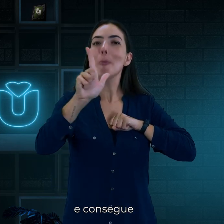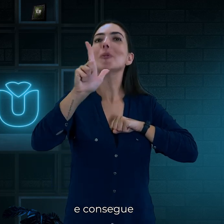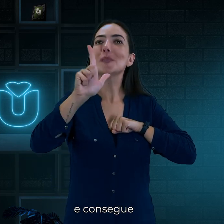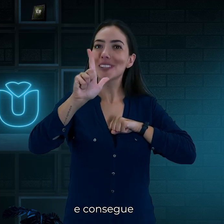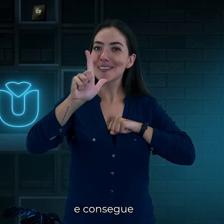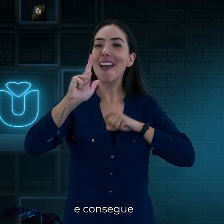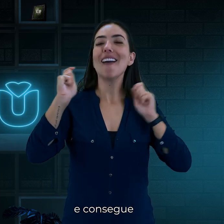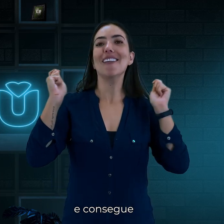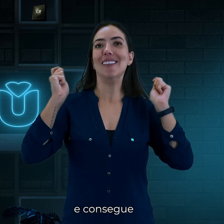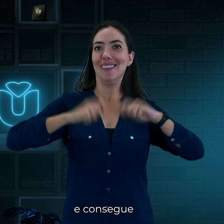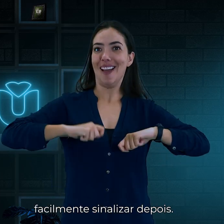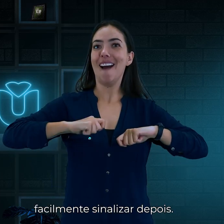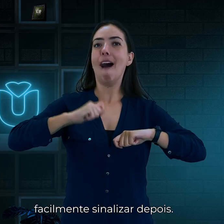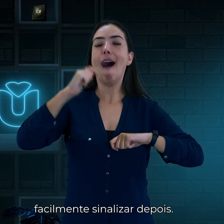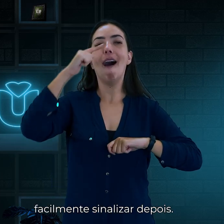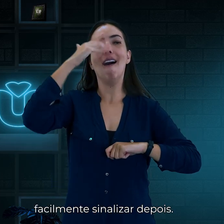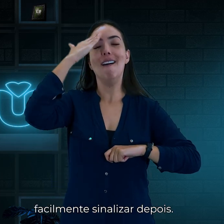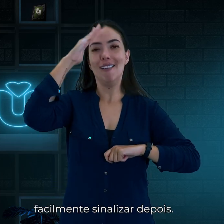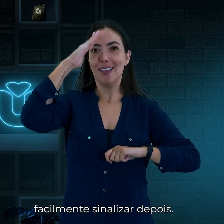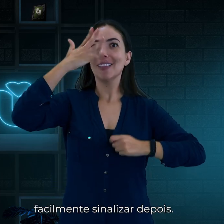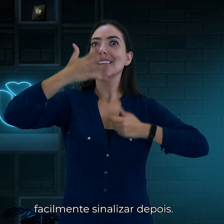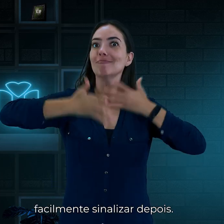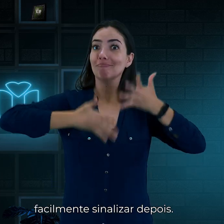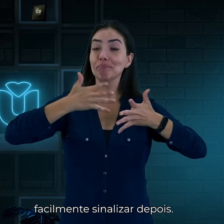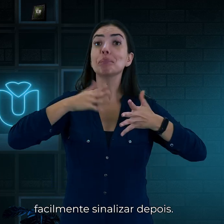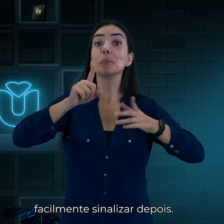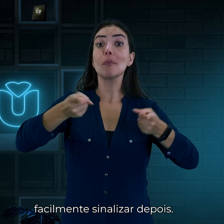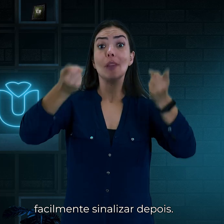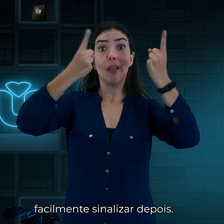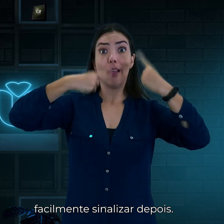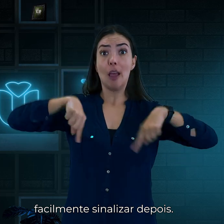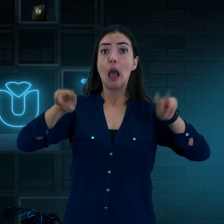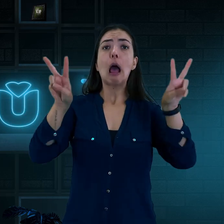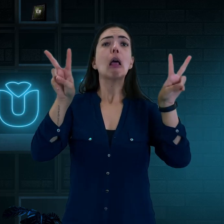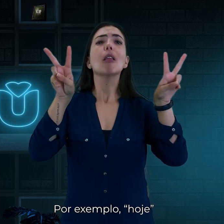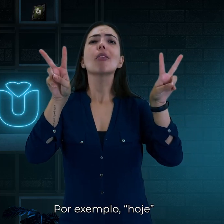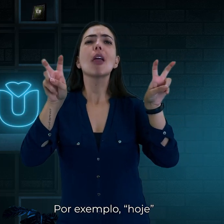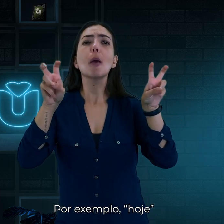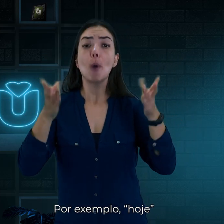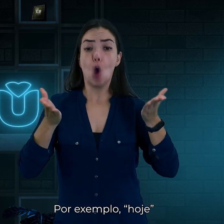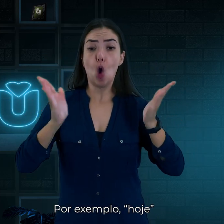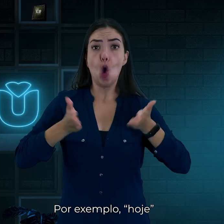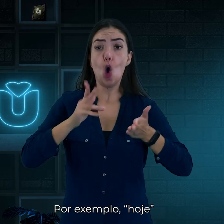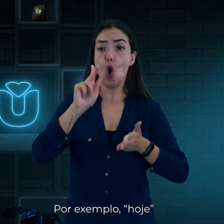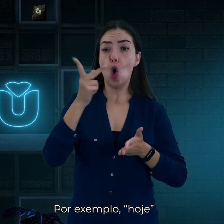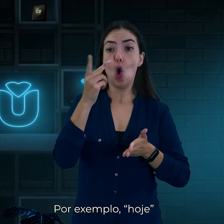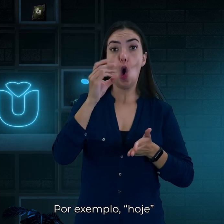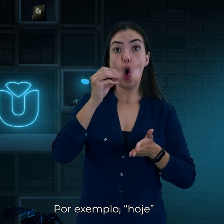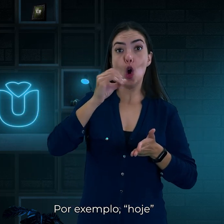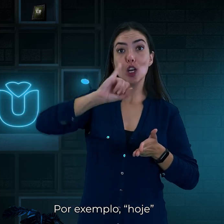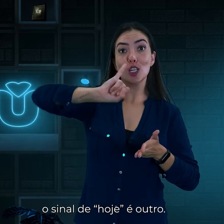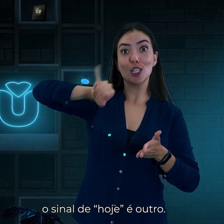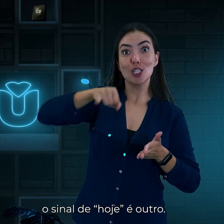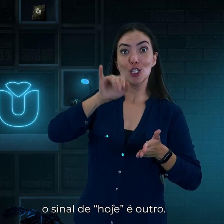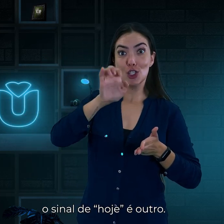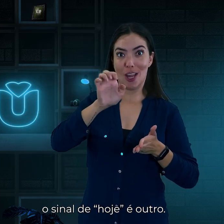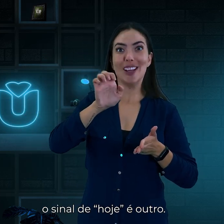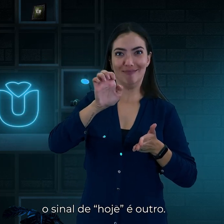consegue facilmente sinalizar. Depois. Por exemplo, hoje. Sinal de